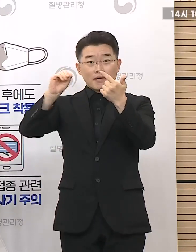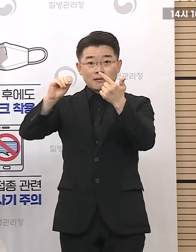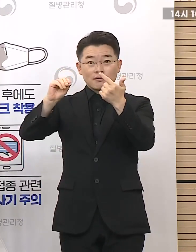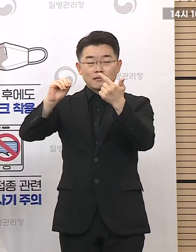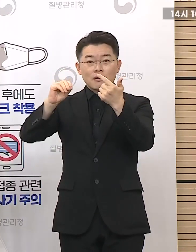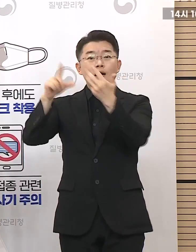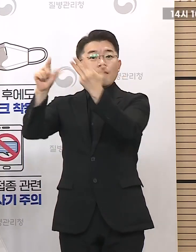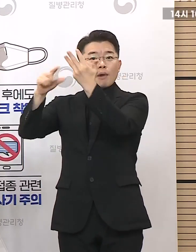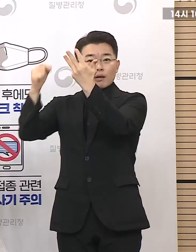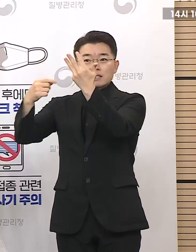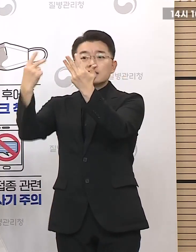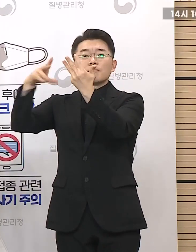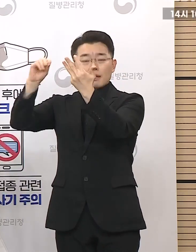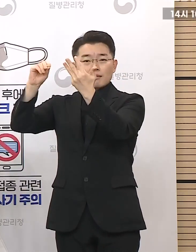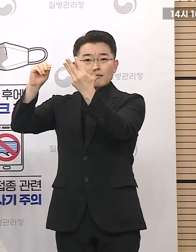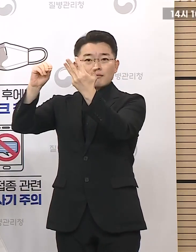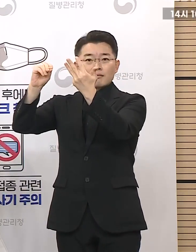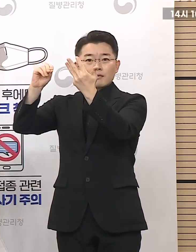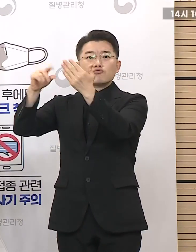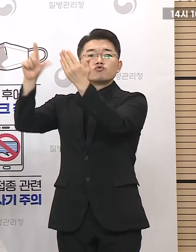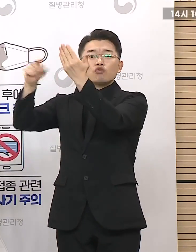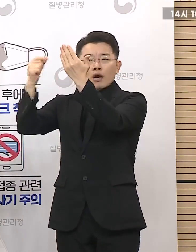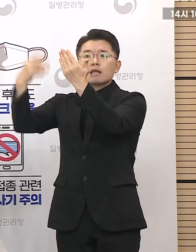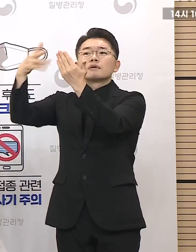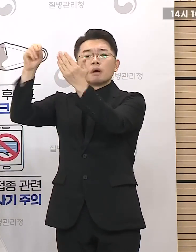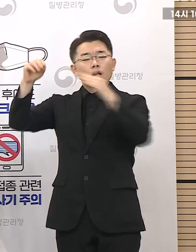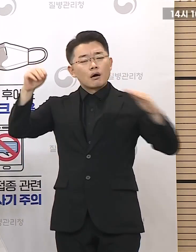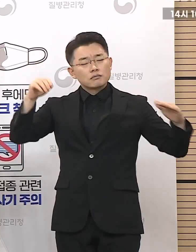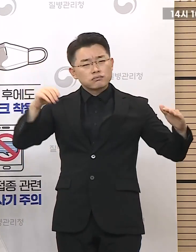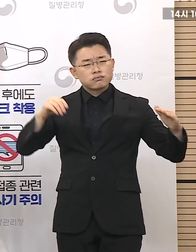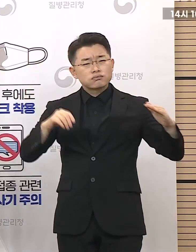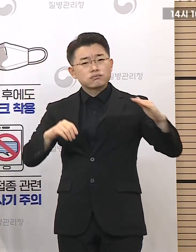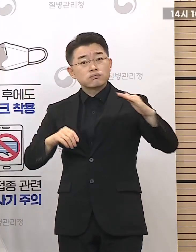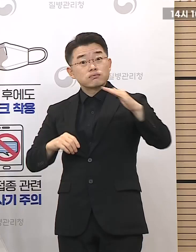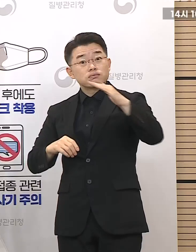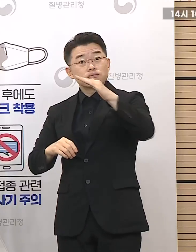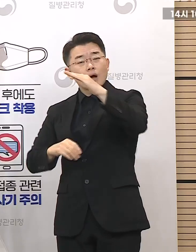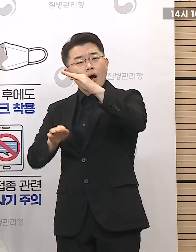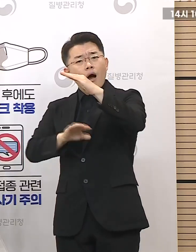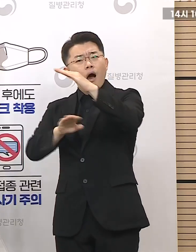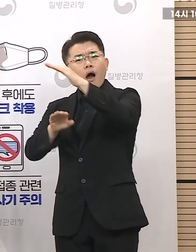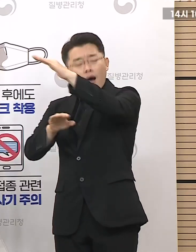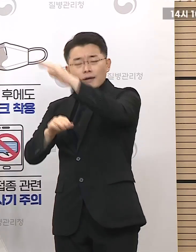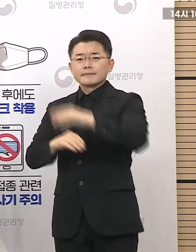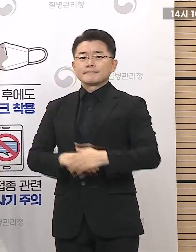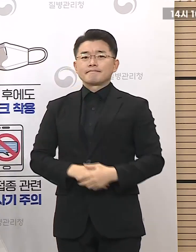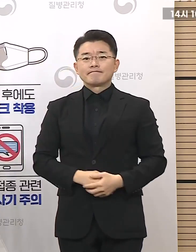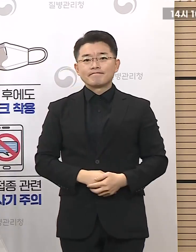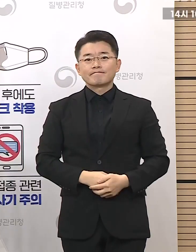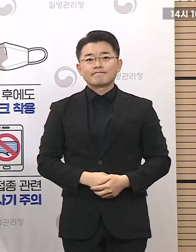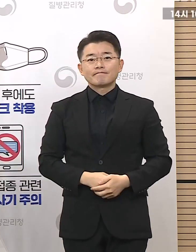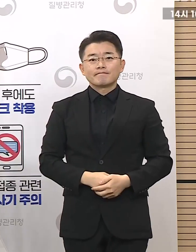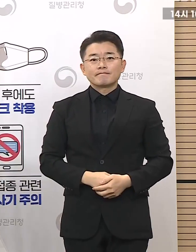명, 8월에 2000만 명, 9월 3000만 명을 달성하면서 속도를 높이고 있습니다.